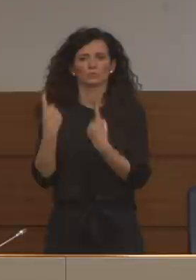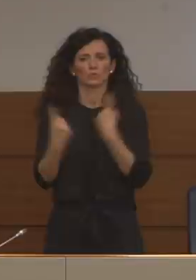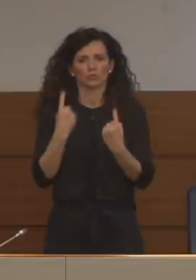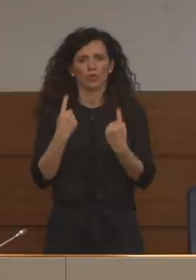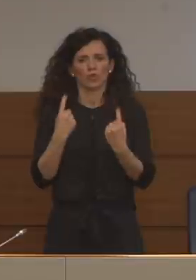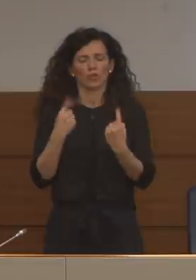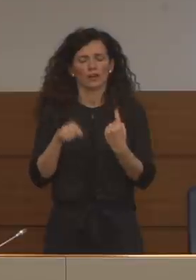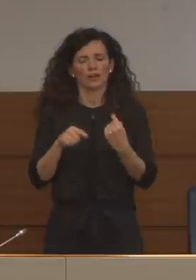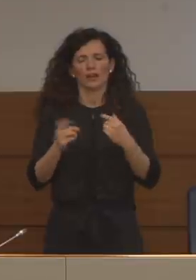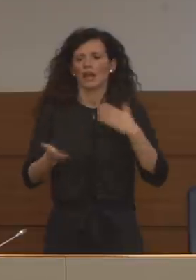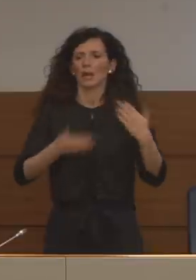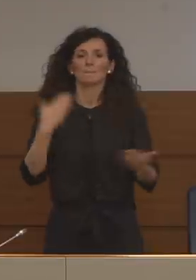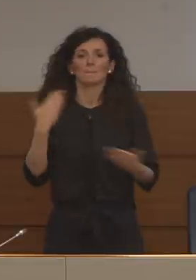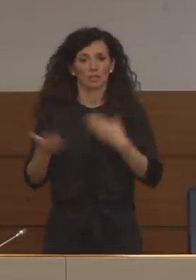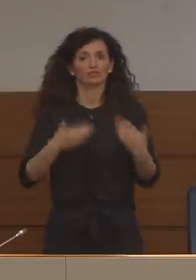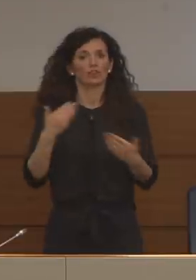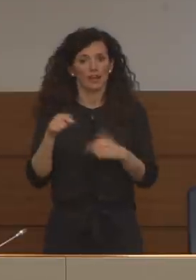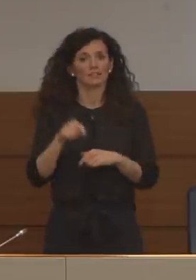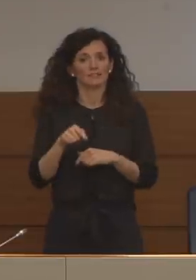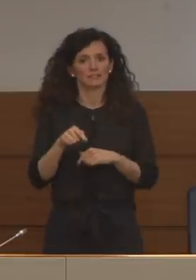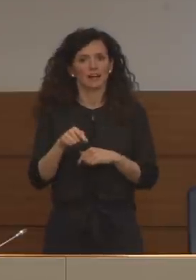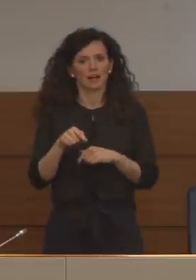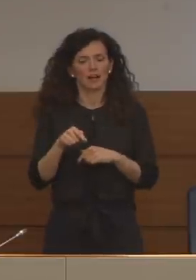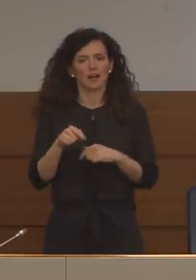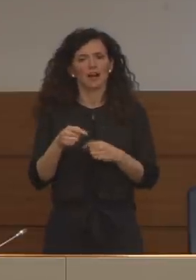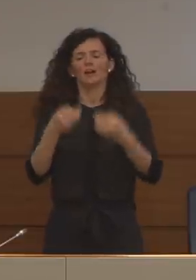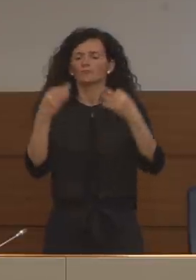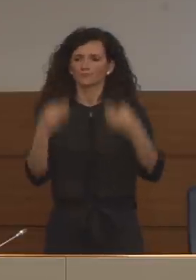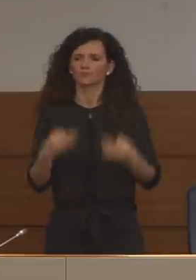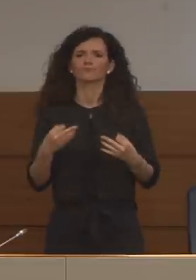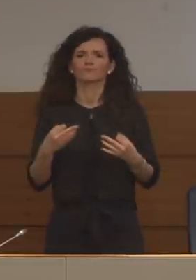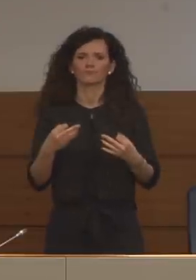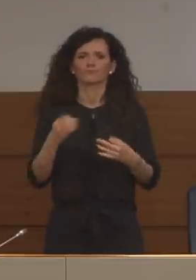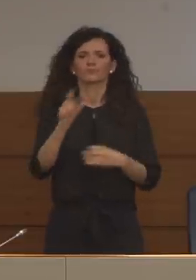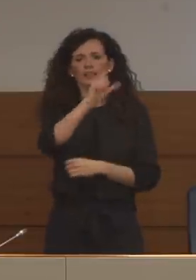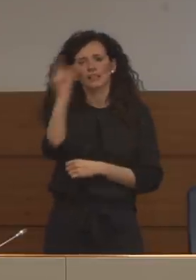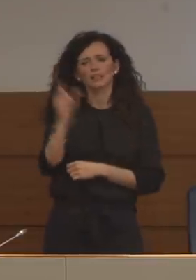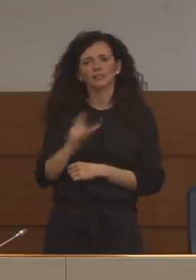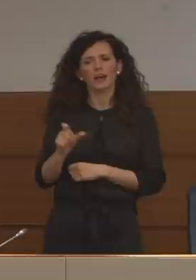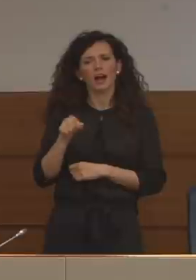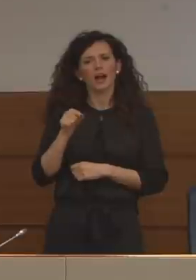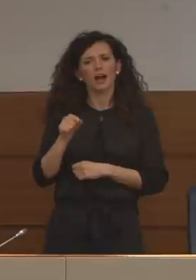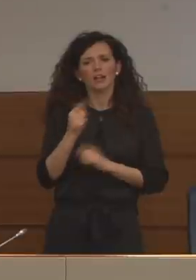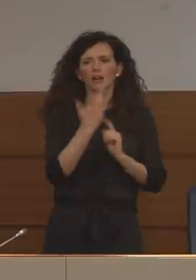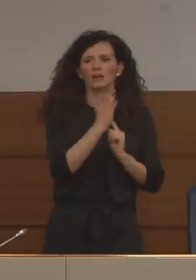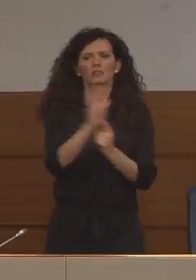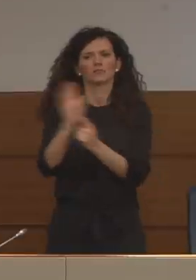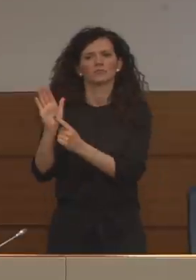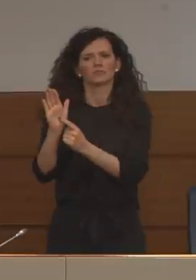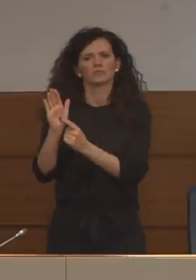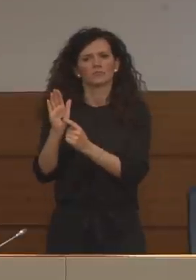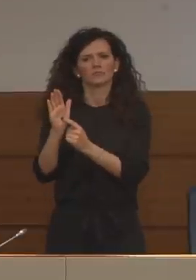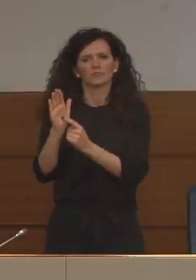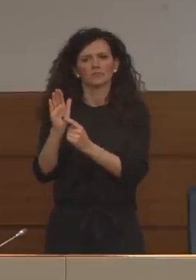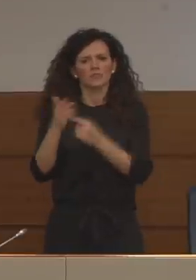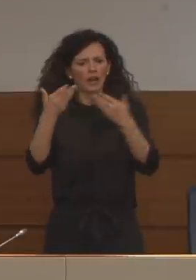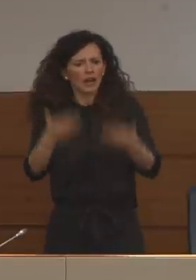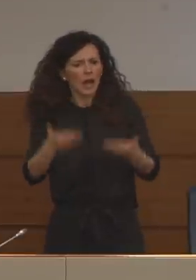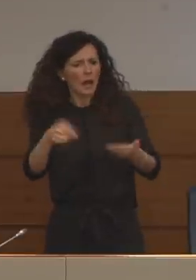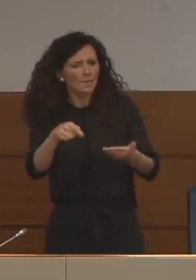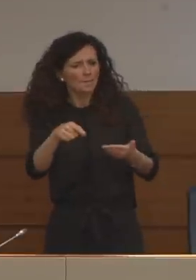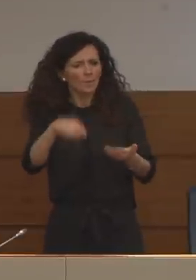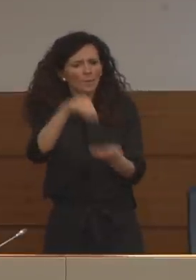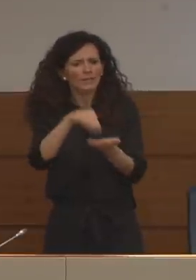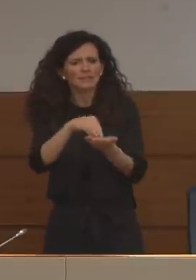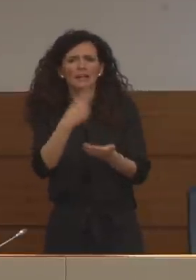in cui il nostro paese sta mettendo in campo le migliori risorse e